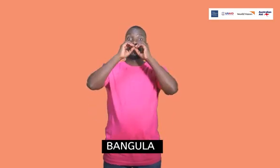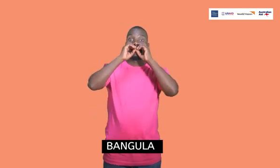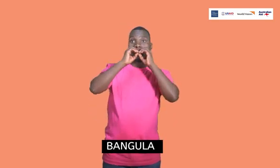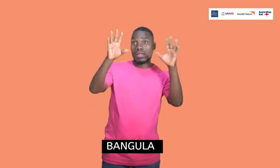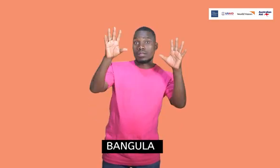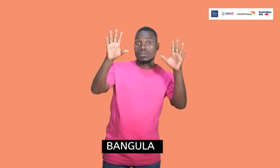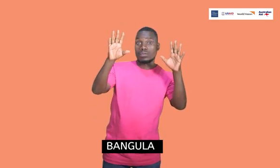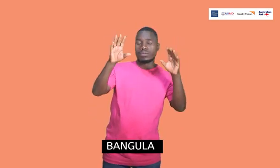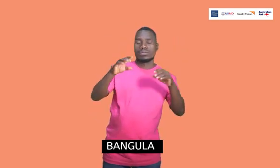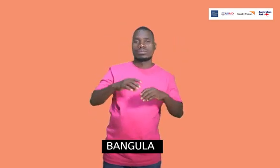Bangula.